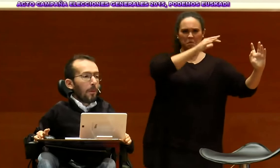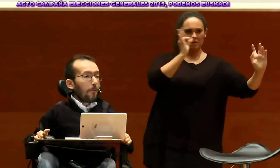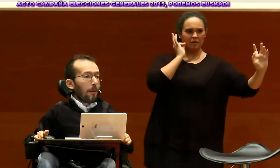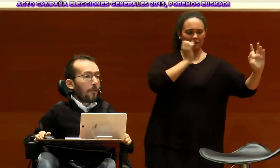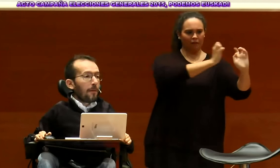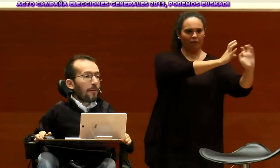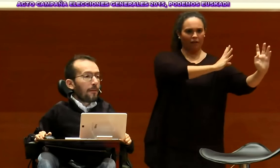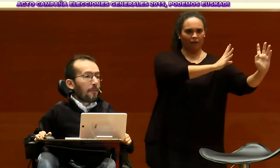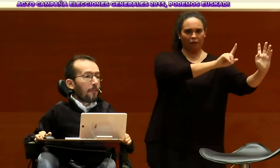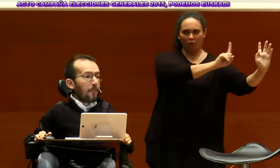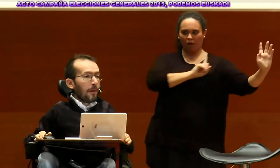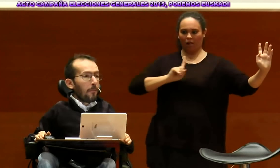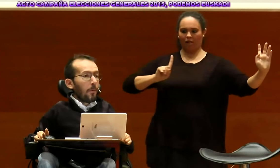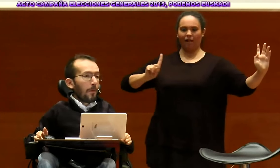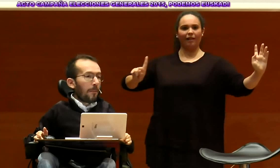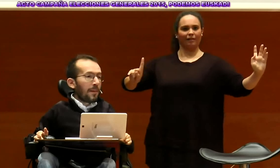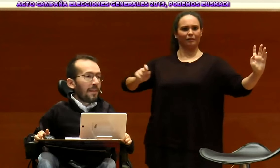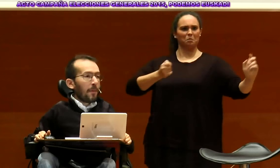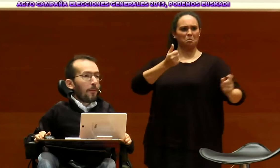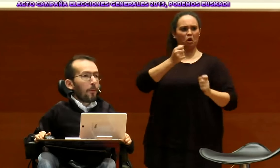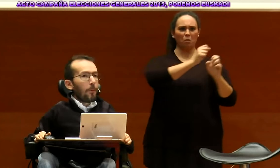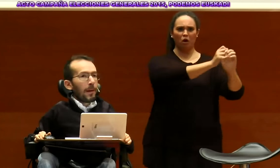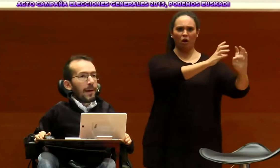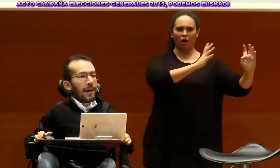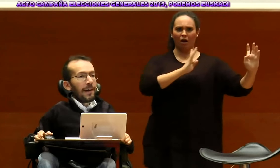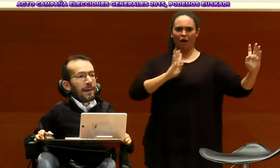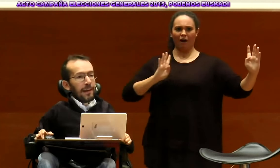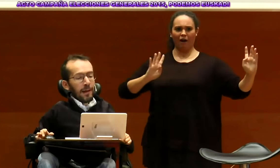iban por la cola de business. Probablemente teniendo